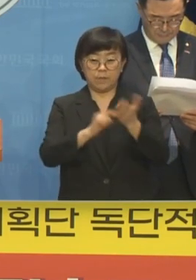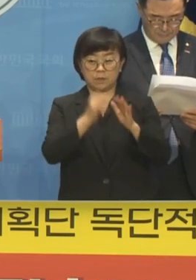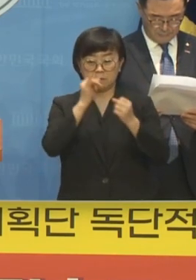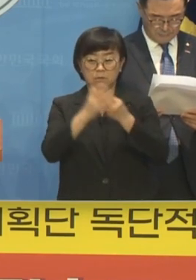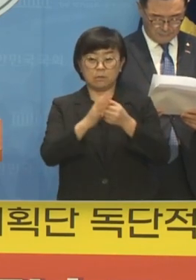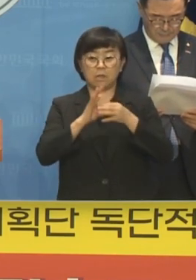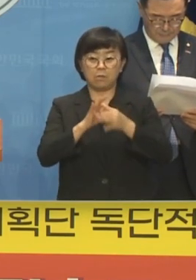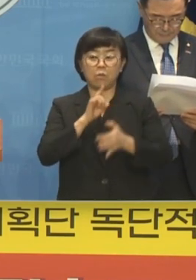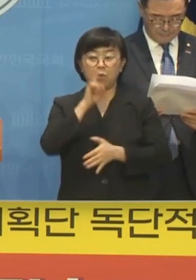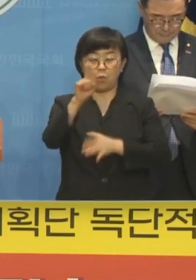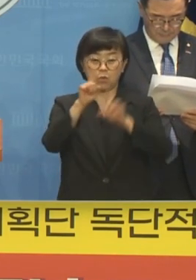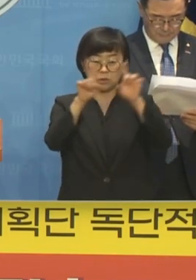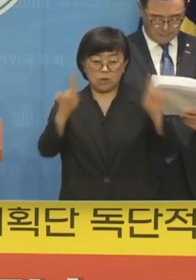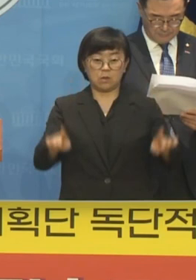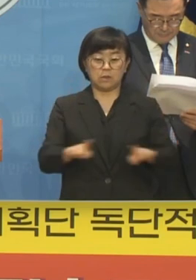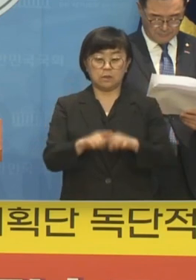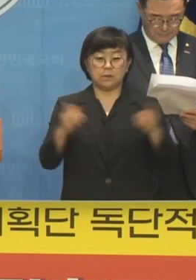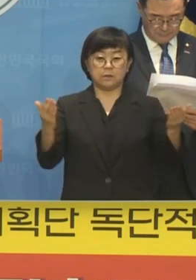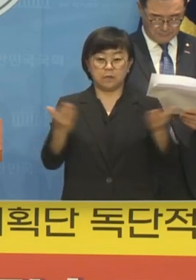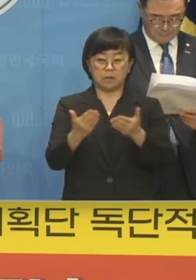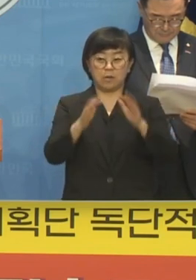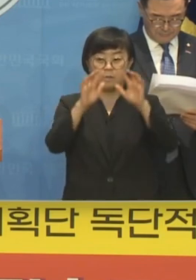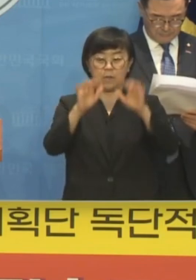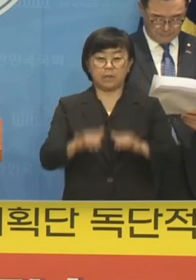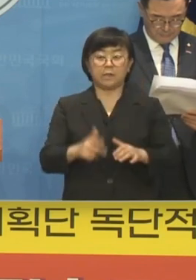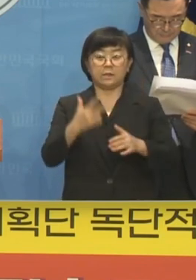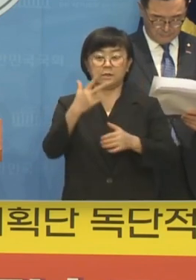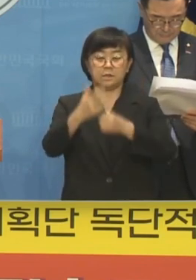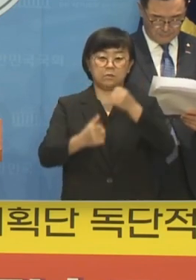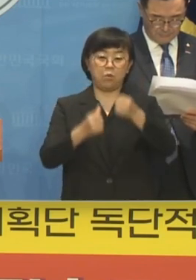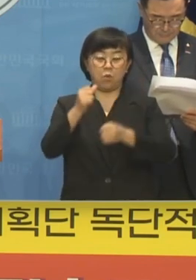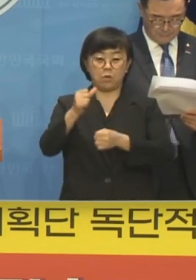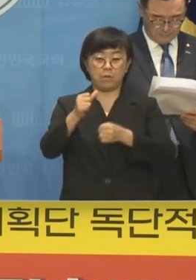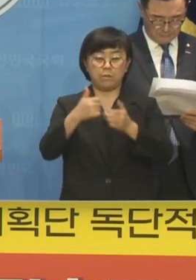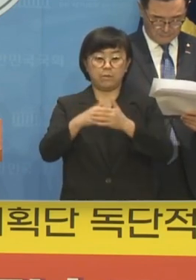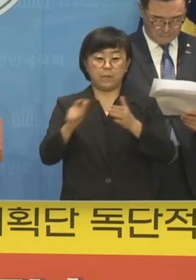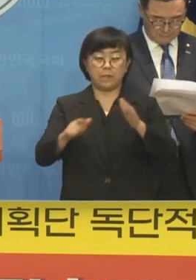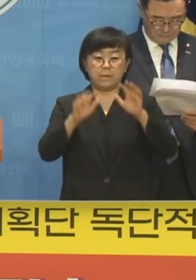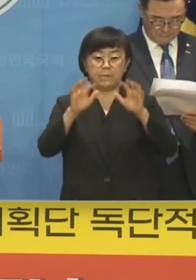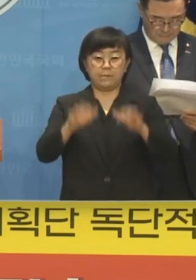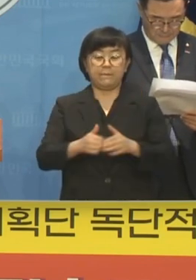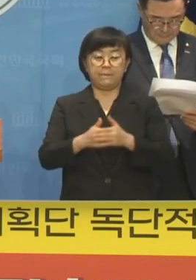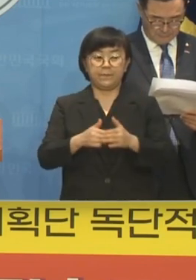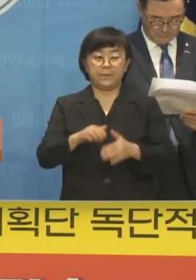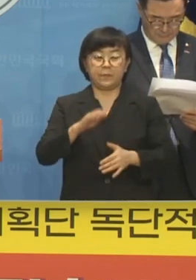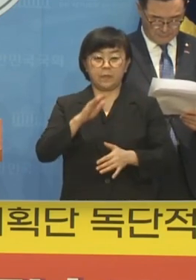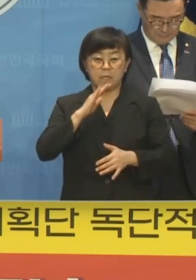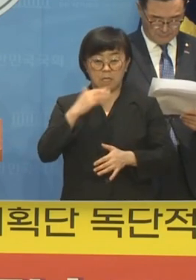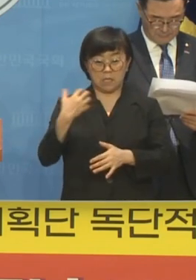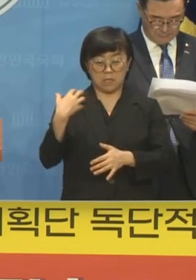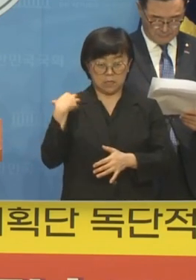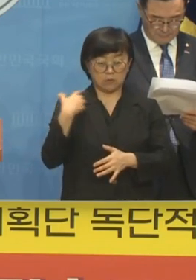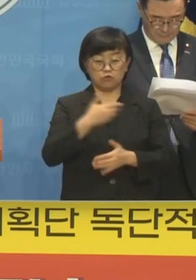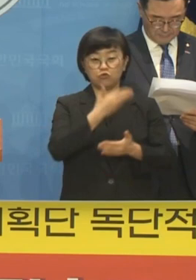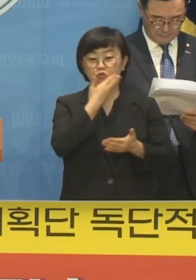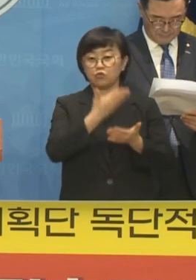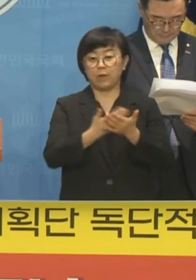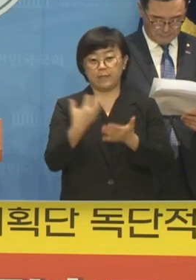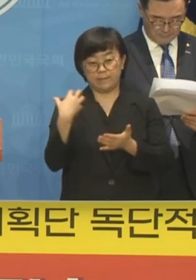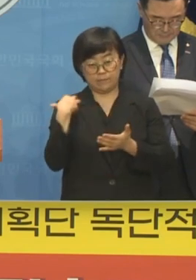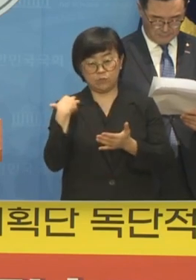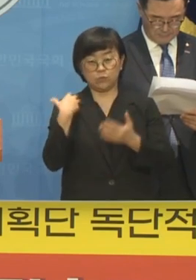관한 보고서를 사건 발행 75년 만에 작성하는 막중한 임무가 부여된